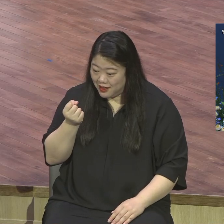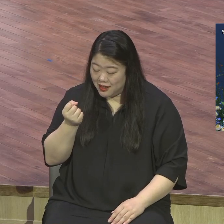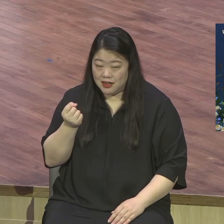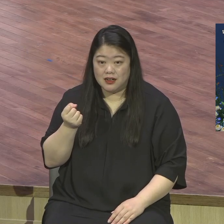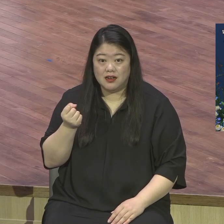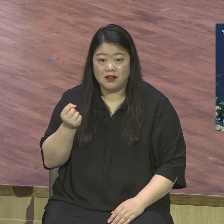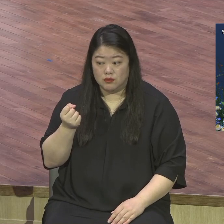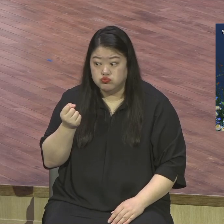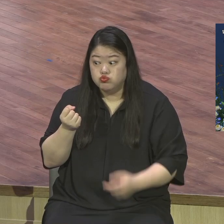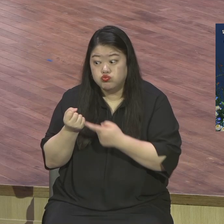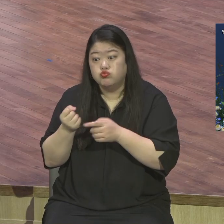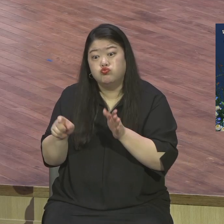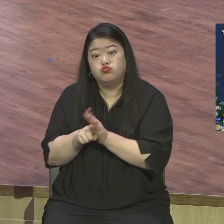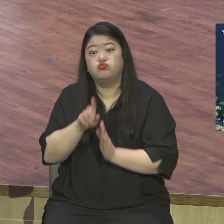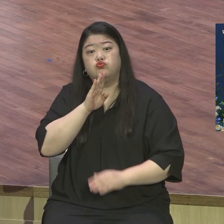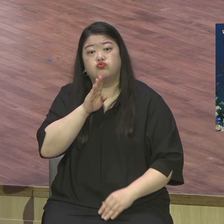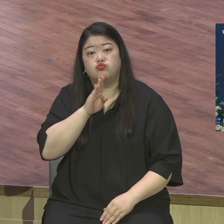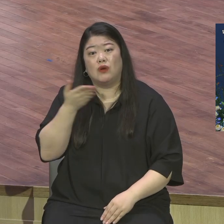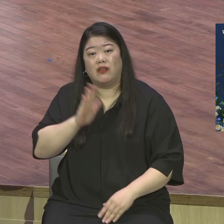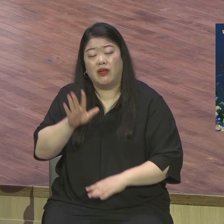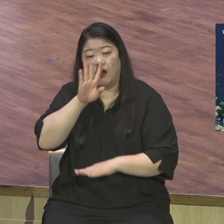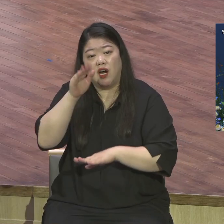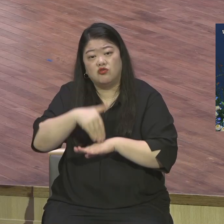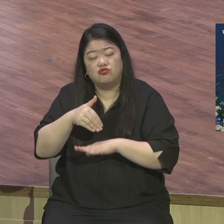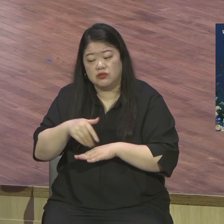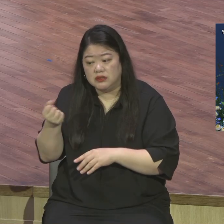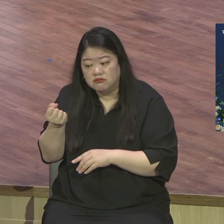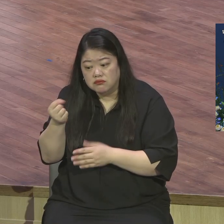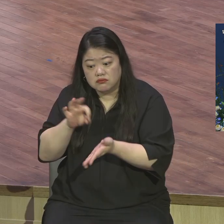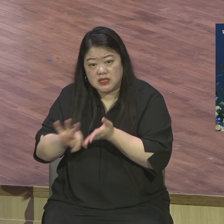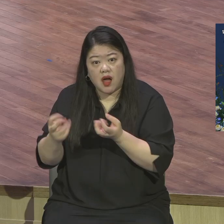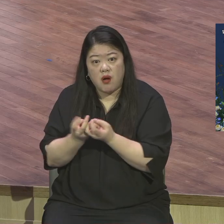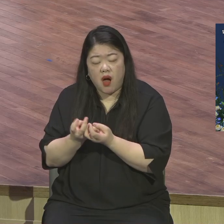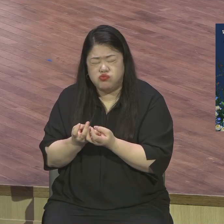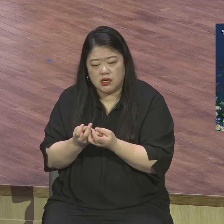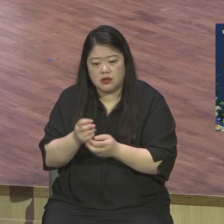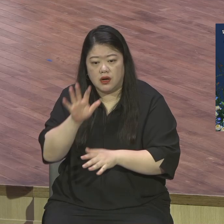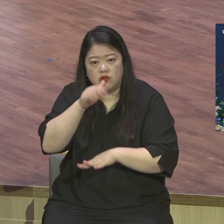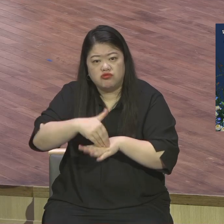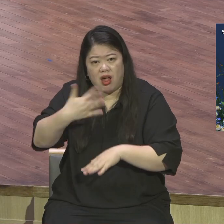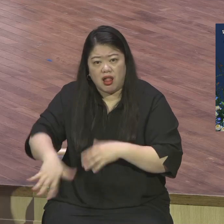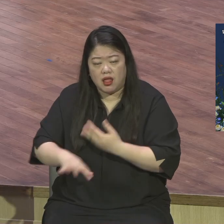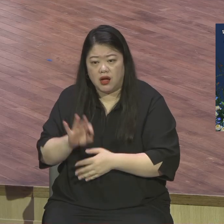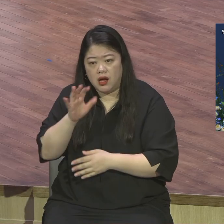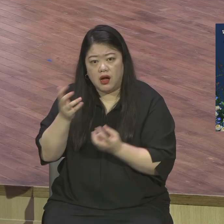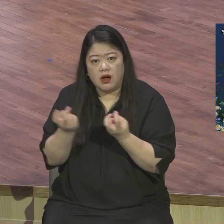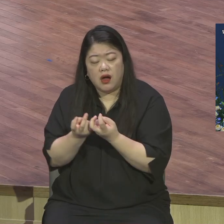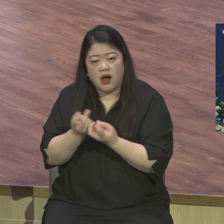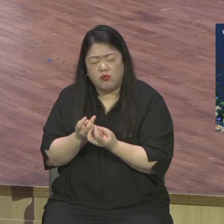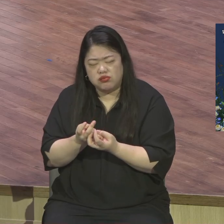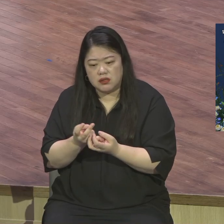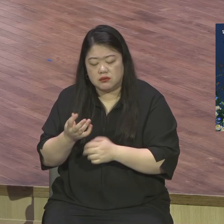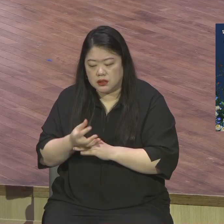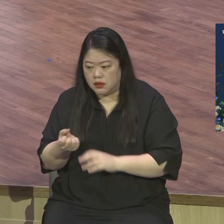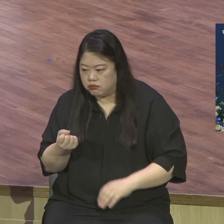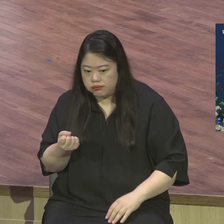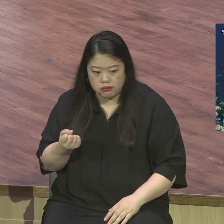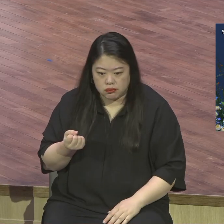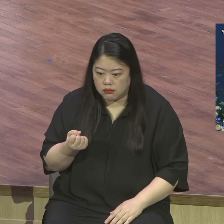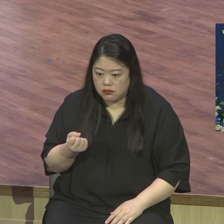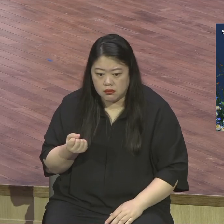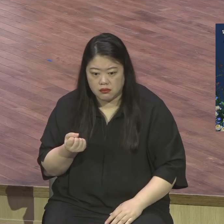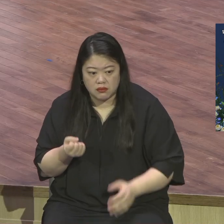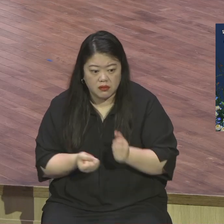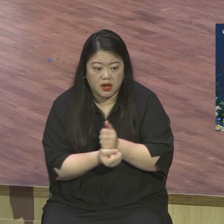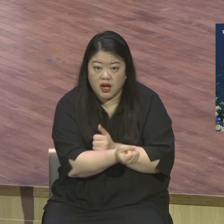믿기는 하는데 안되잖아요 왜? 훈련을 받아가지고 훈련을 안 받으면 절대 체질 안